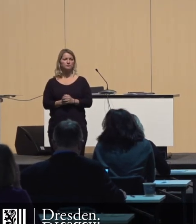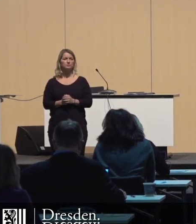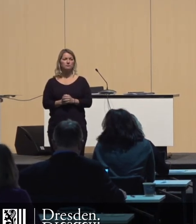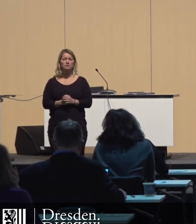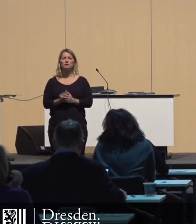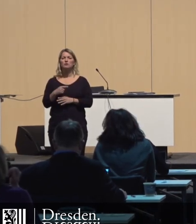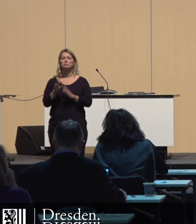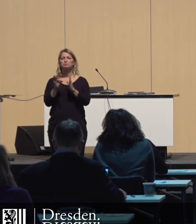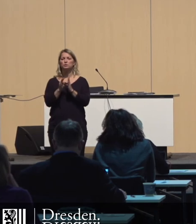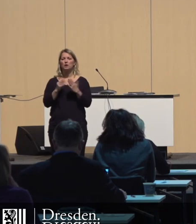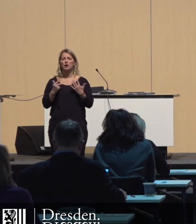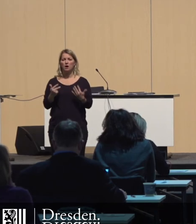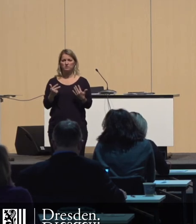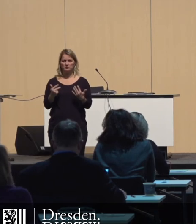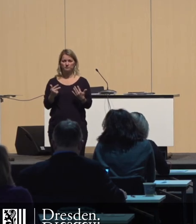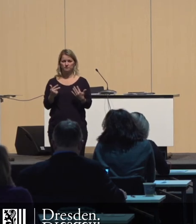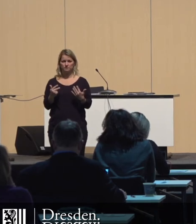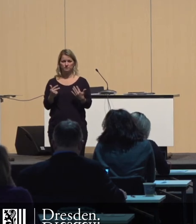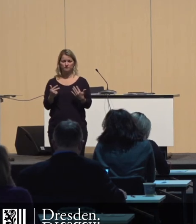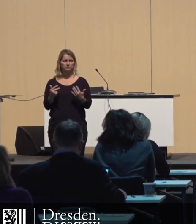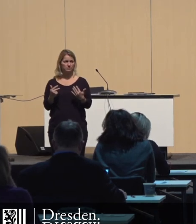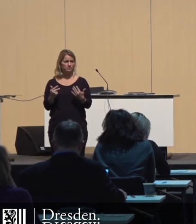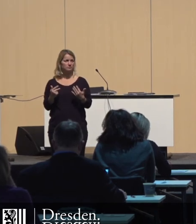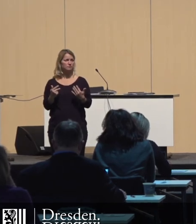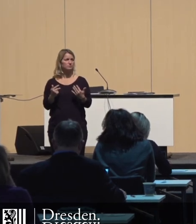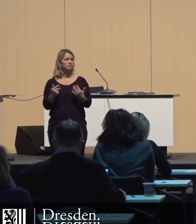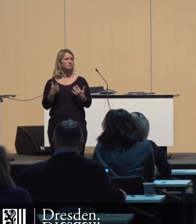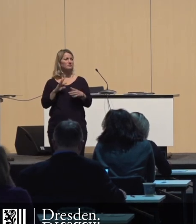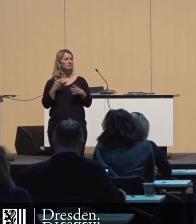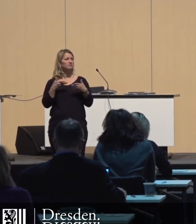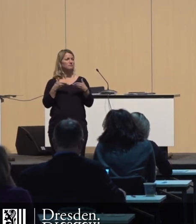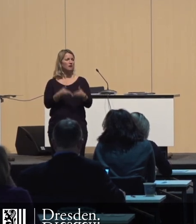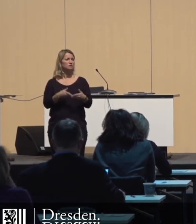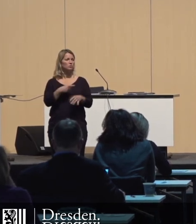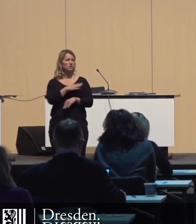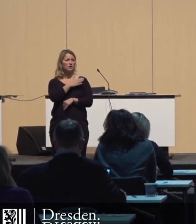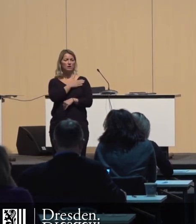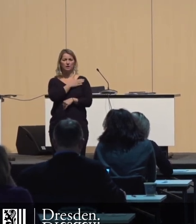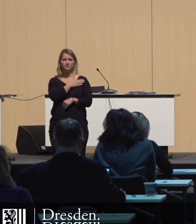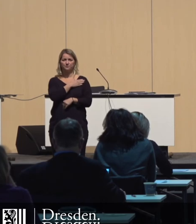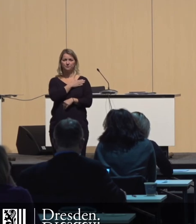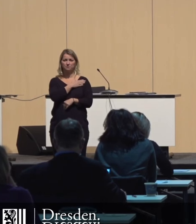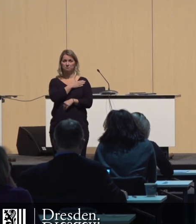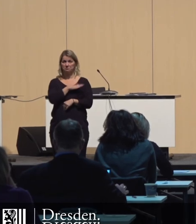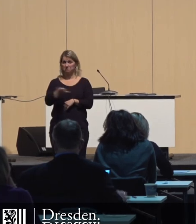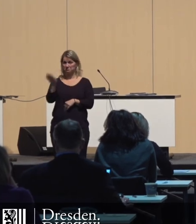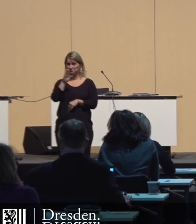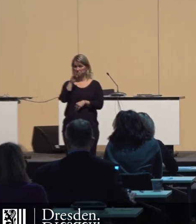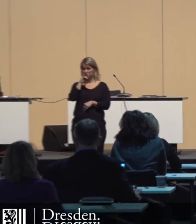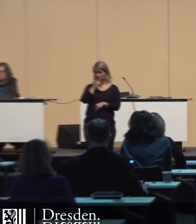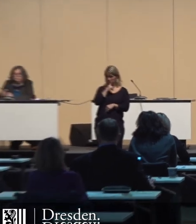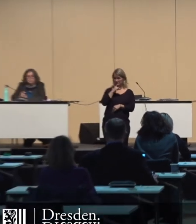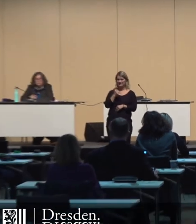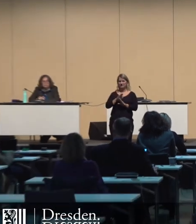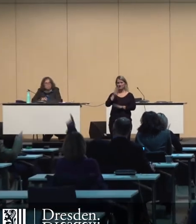Punkt 8 des Antrages von Fraktion Die Linken. Wer dem zustimmen möchte, den bitte ich jetzt